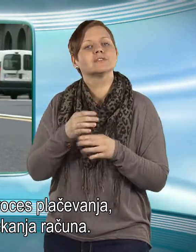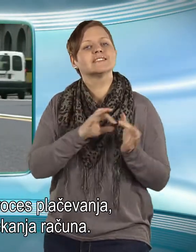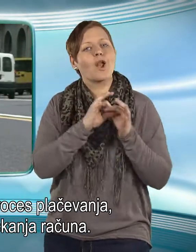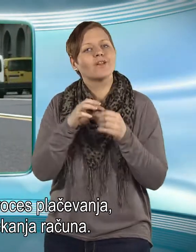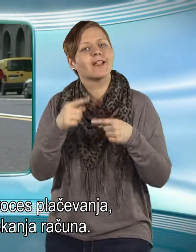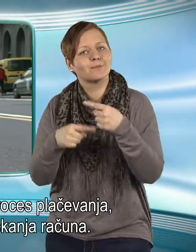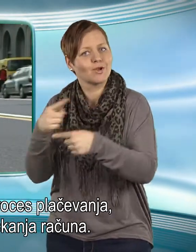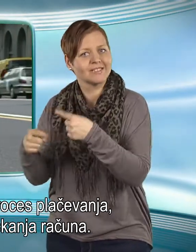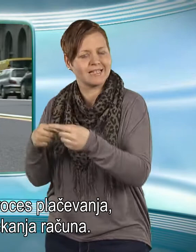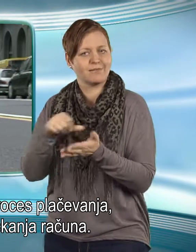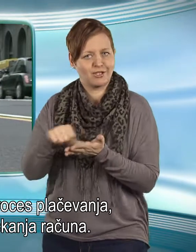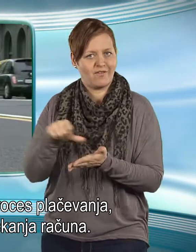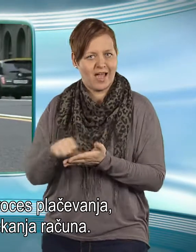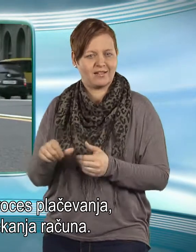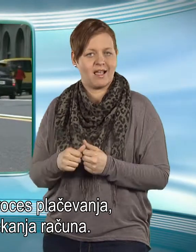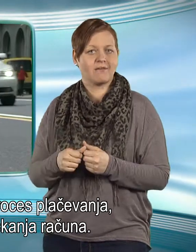točenja in tiskanja računa.